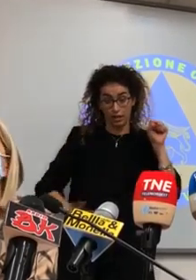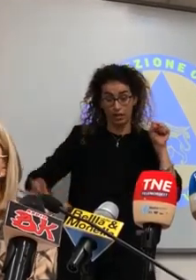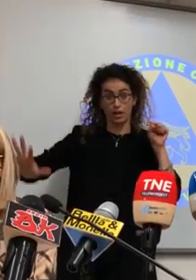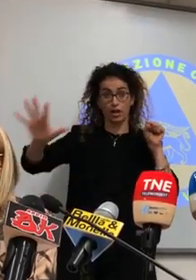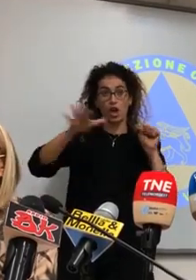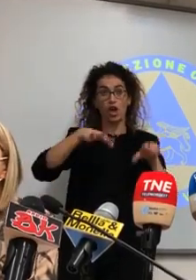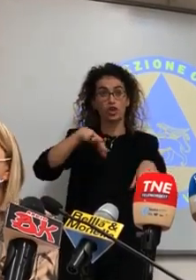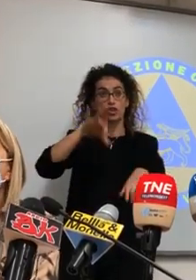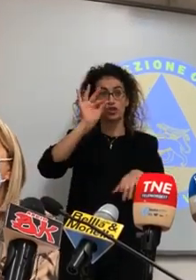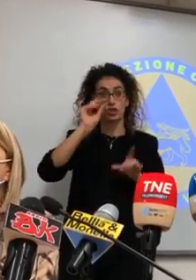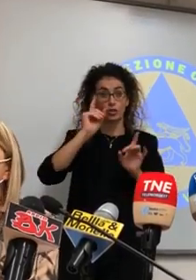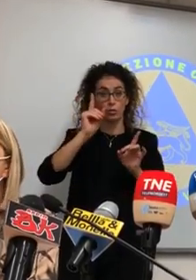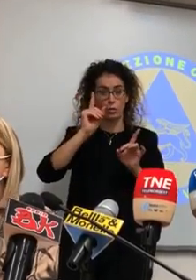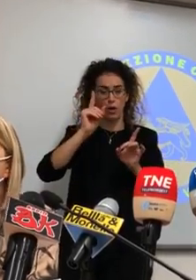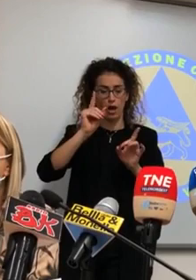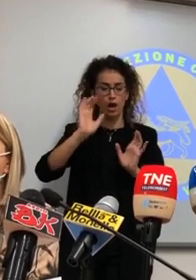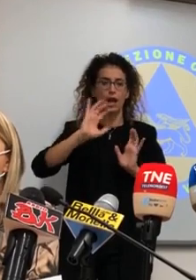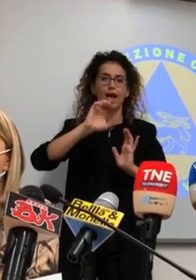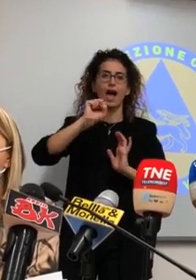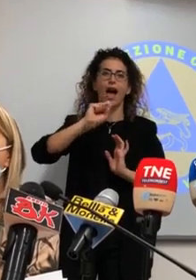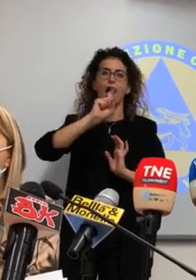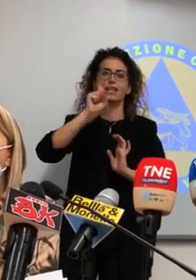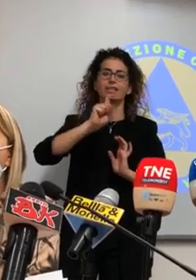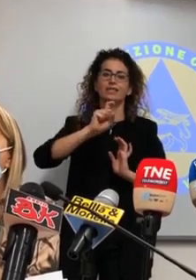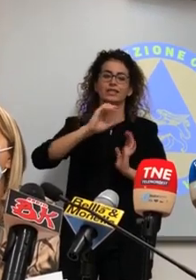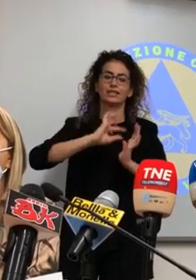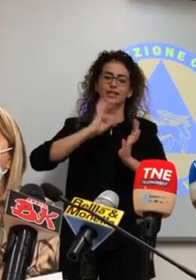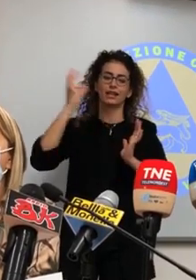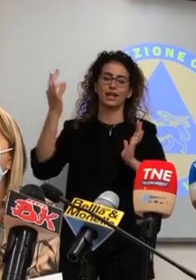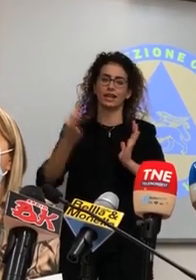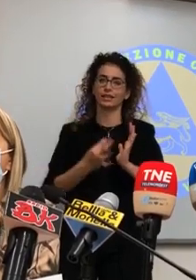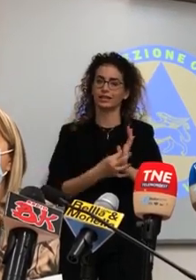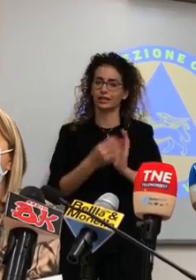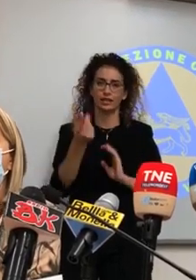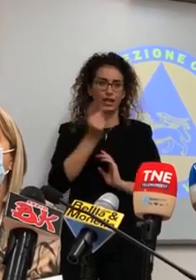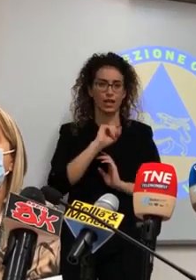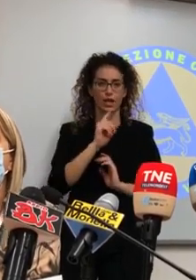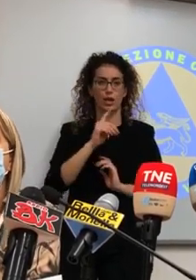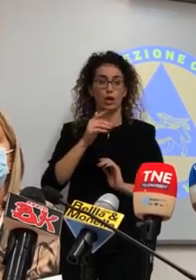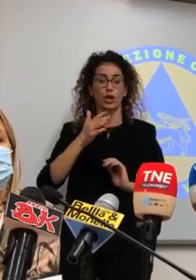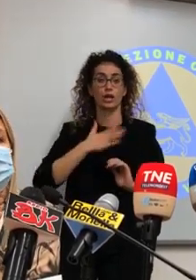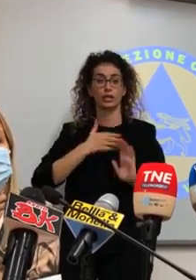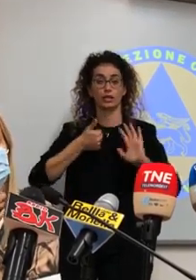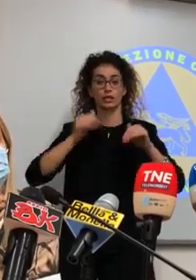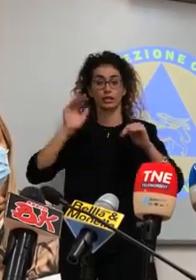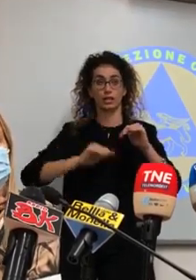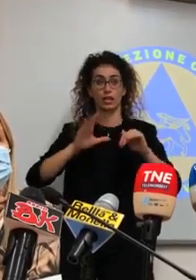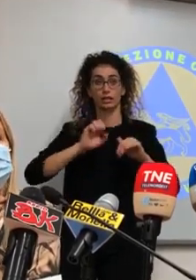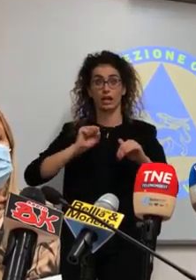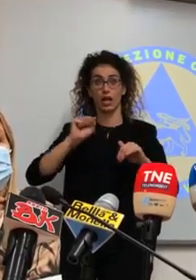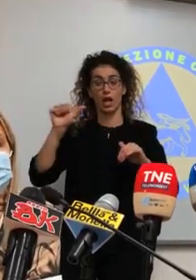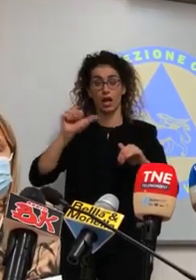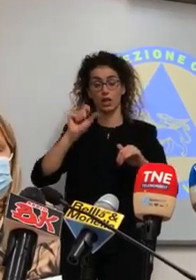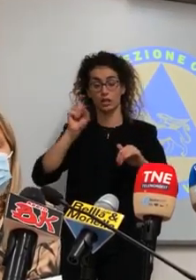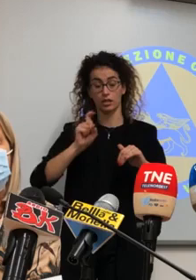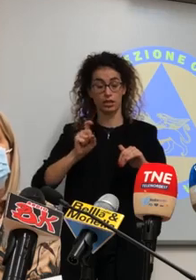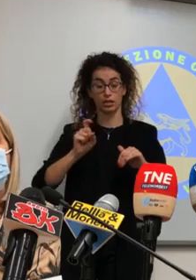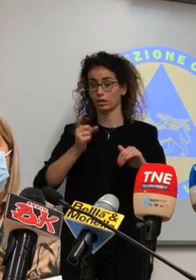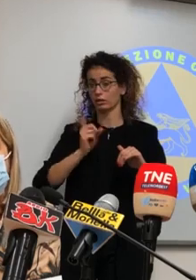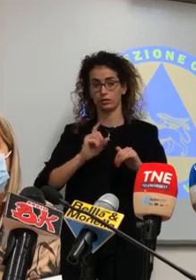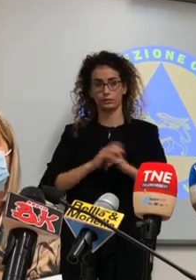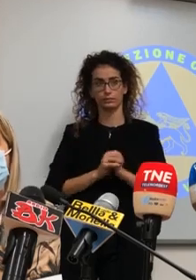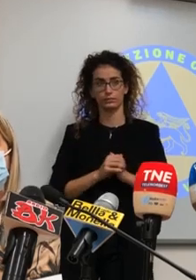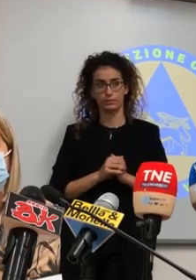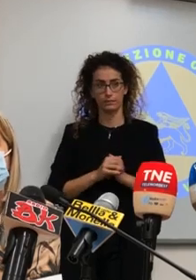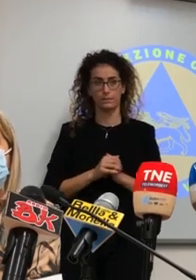non fare gli Astra Day e di non scendere sotto i 60 anni in quel turno. Con il vettore virale.